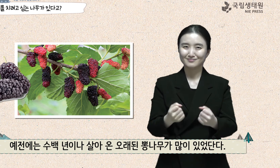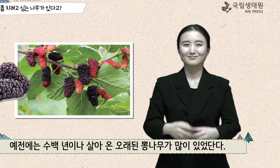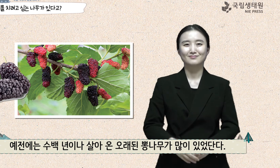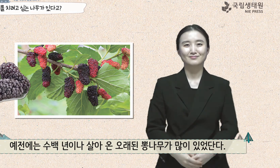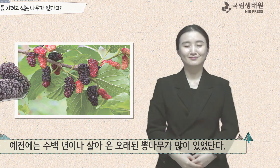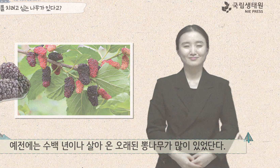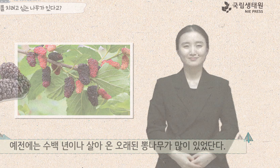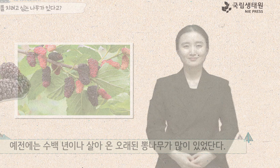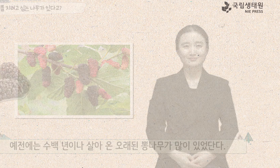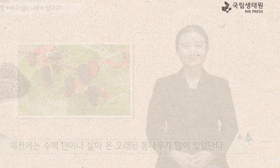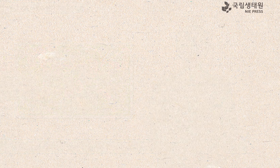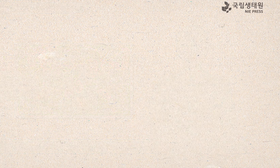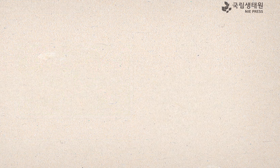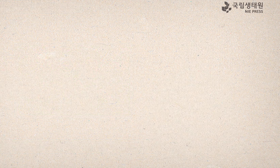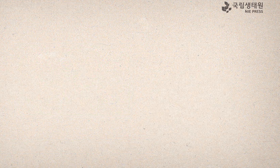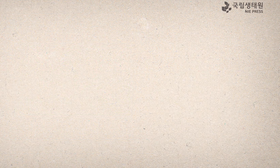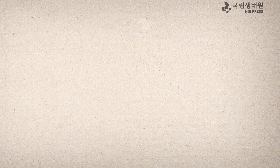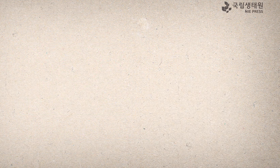많이 있었단다